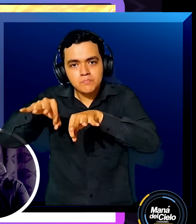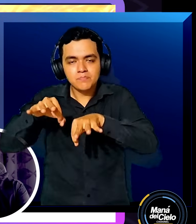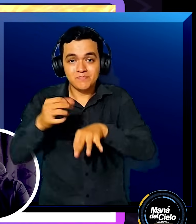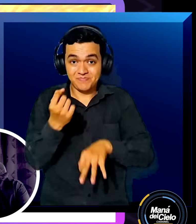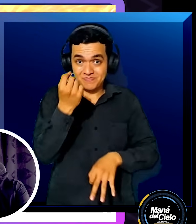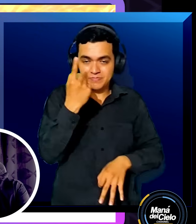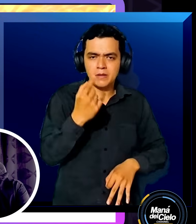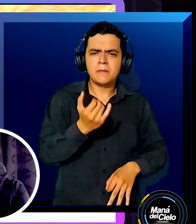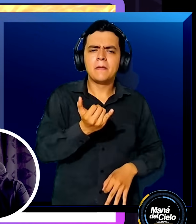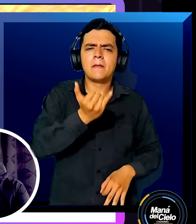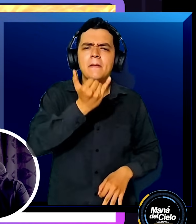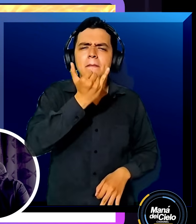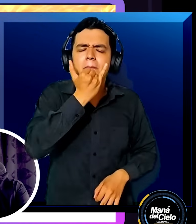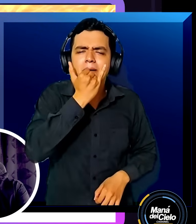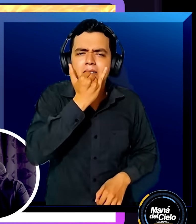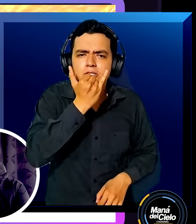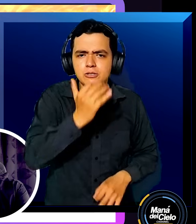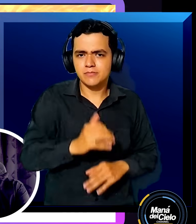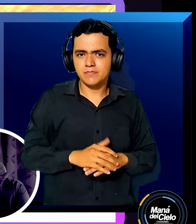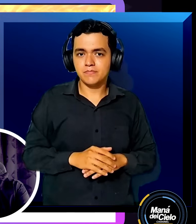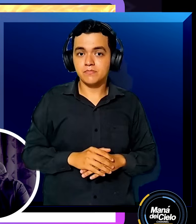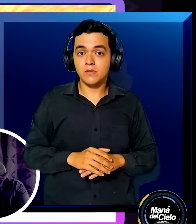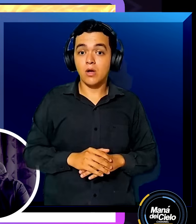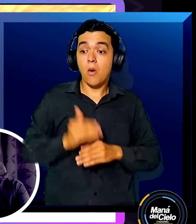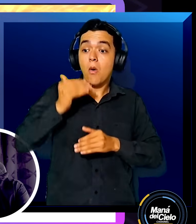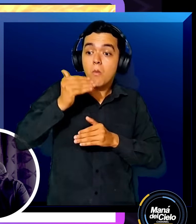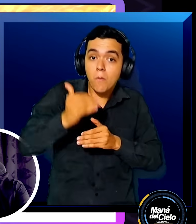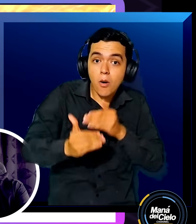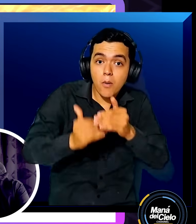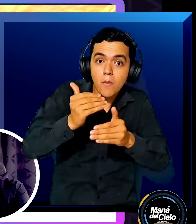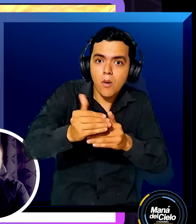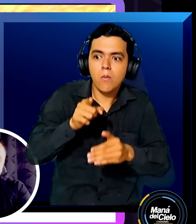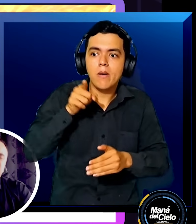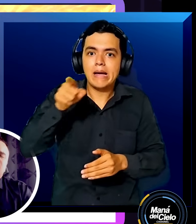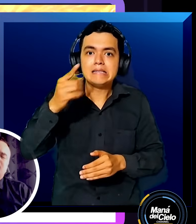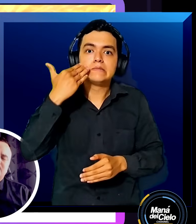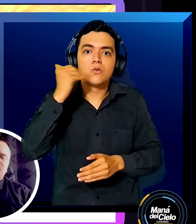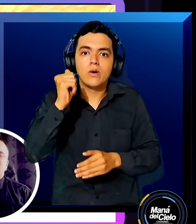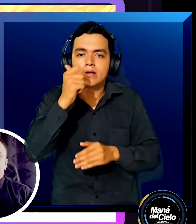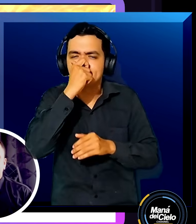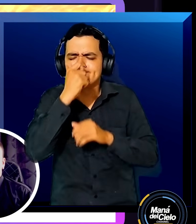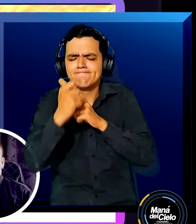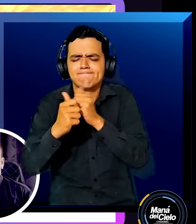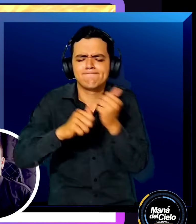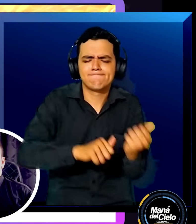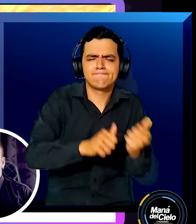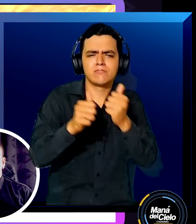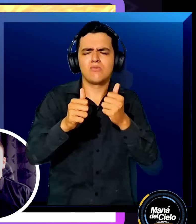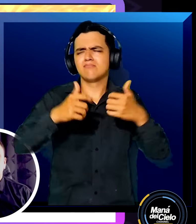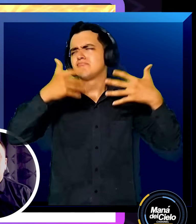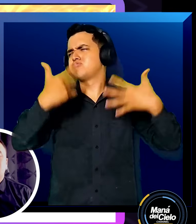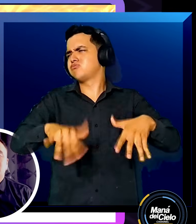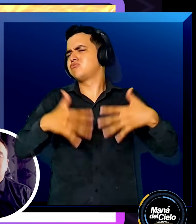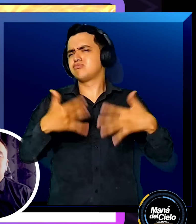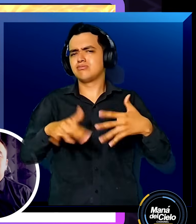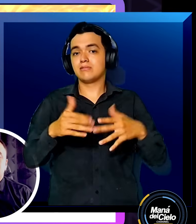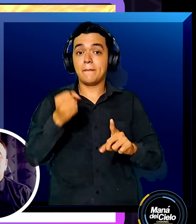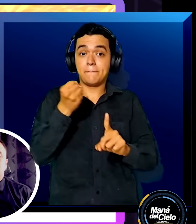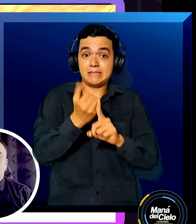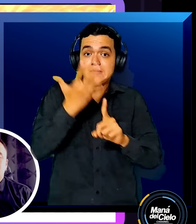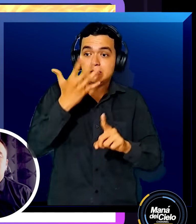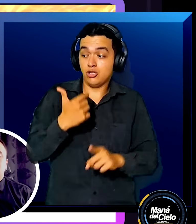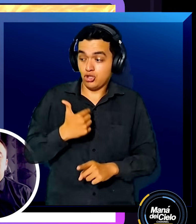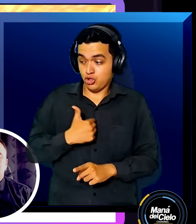ella. Si tú quieres tener de verdad el espíritu de intercesión, tú tienes que identificarte con el dolor por el que